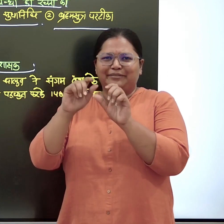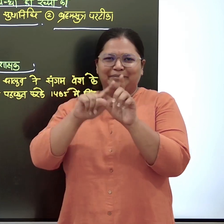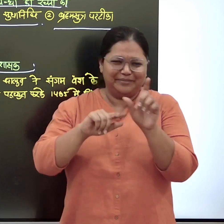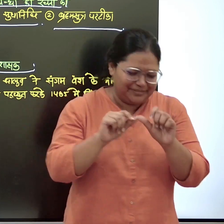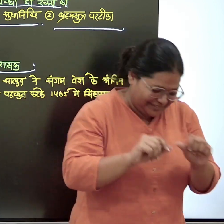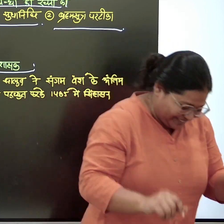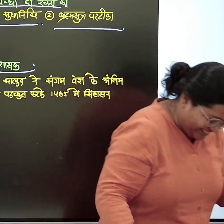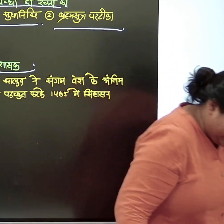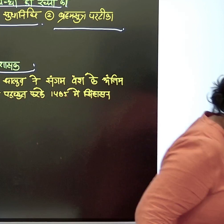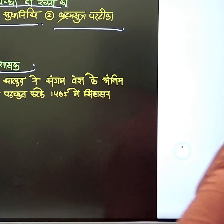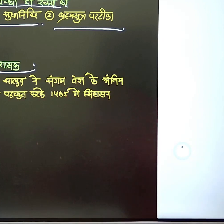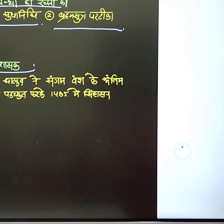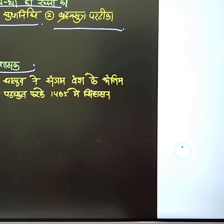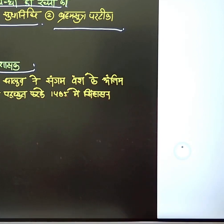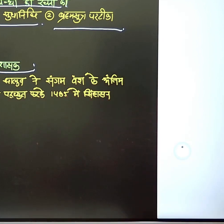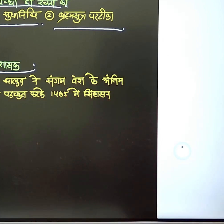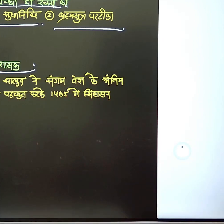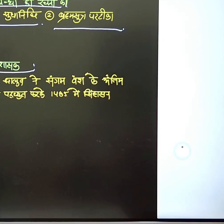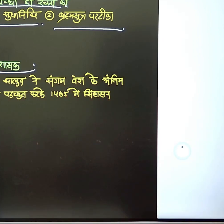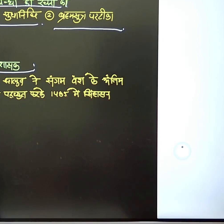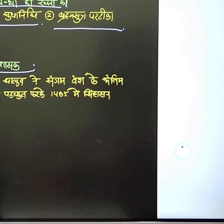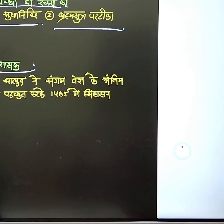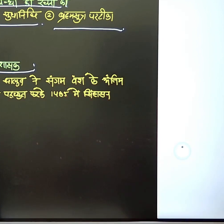शासक था। ठीक,